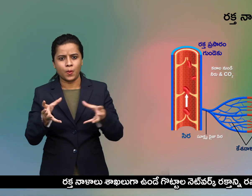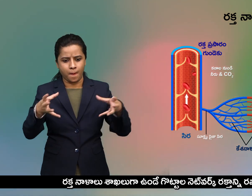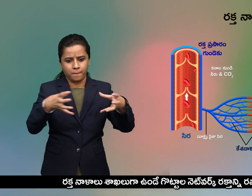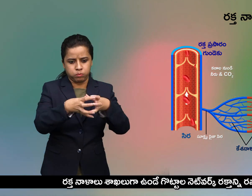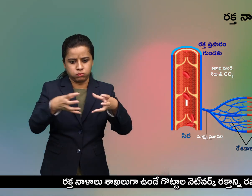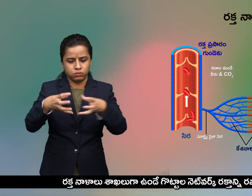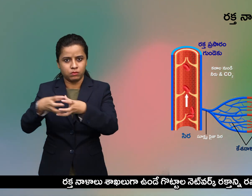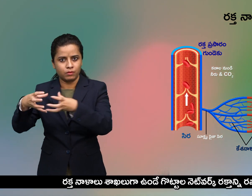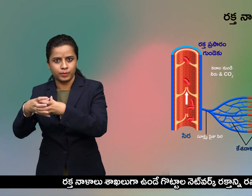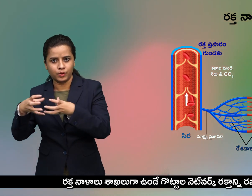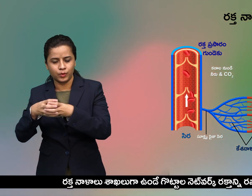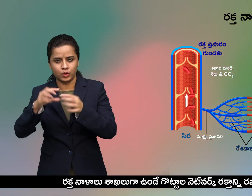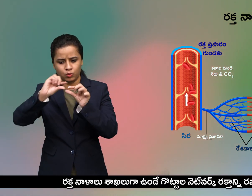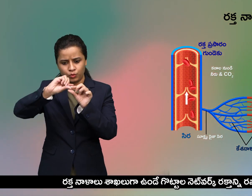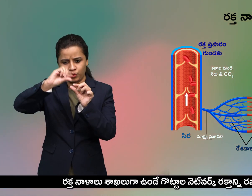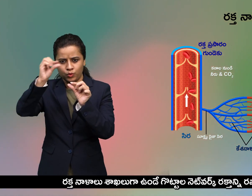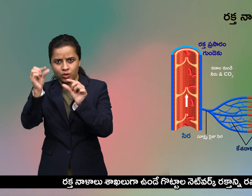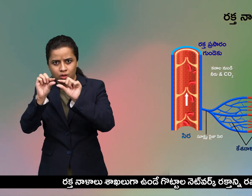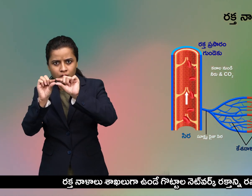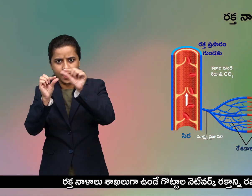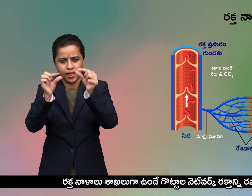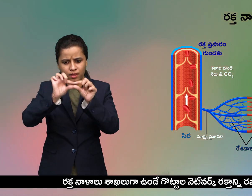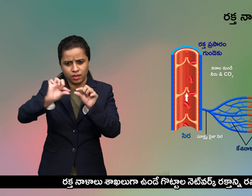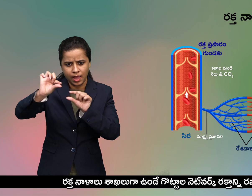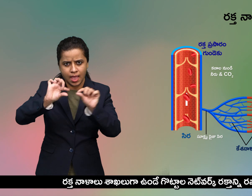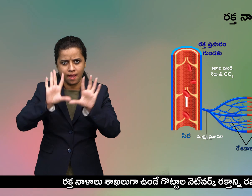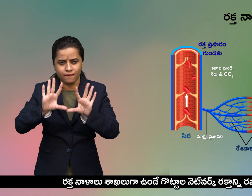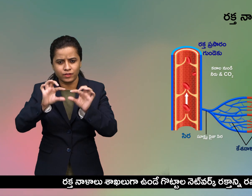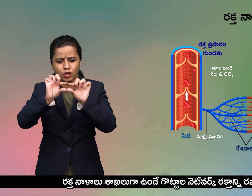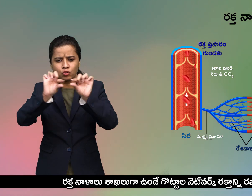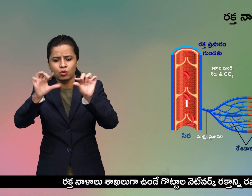రవాణా చేస్తుంది.